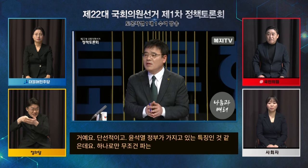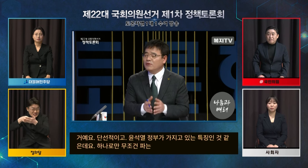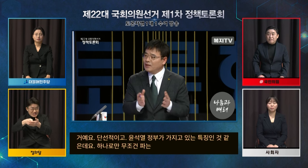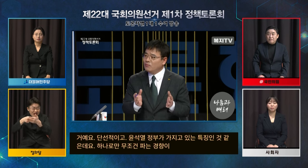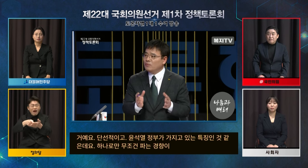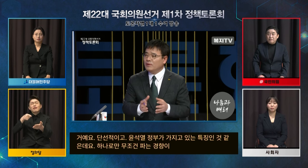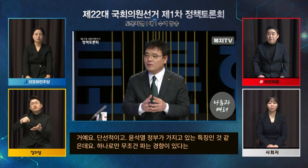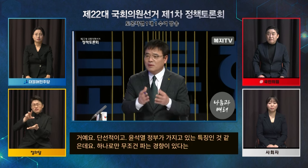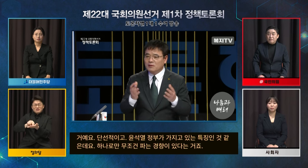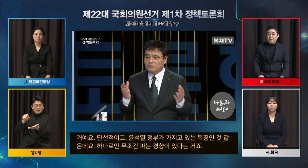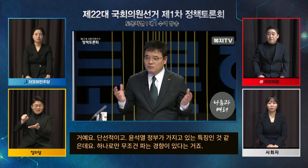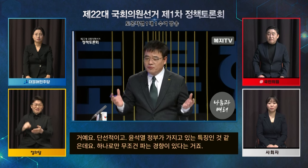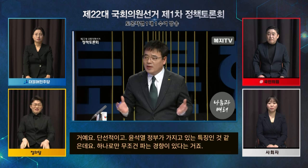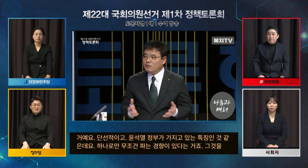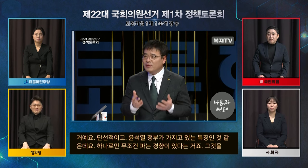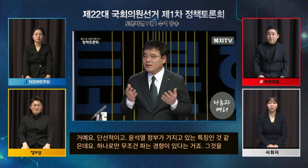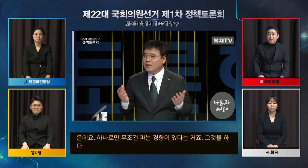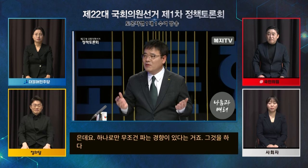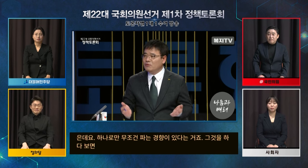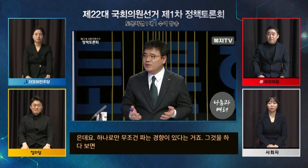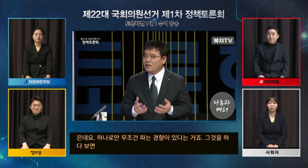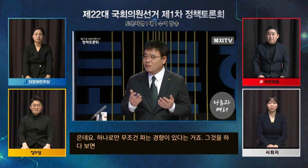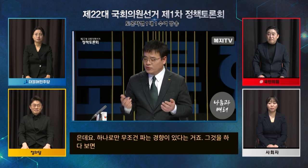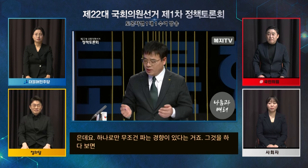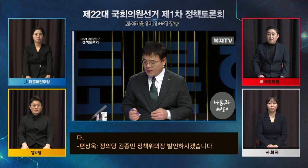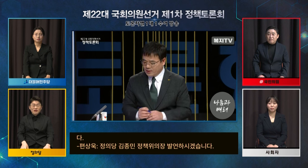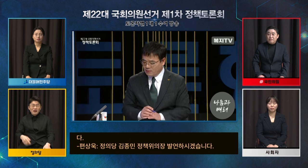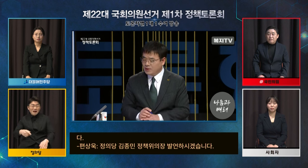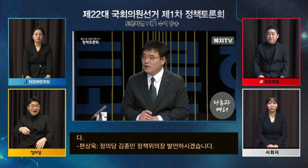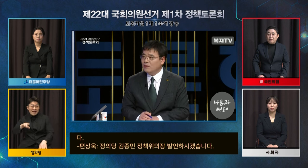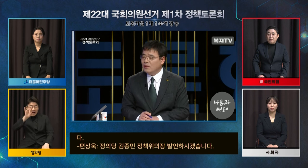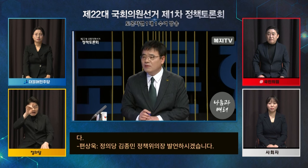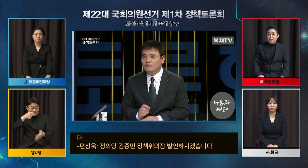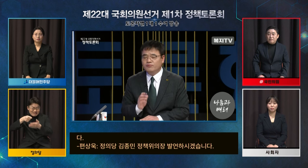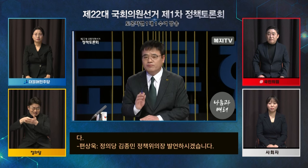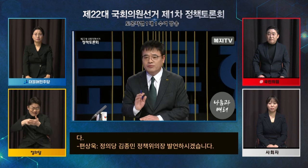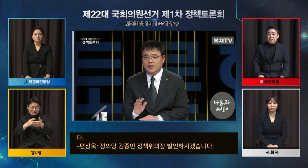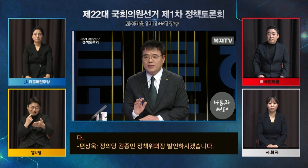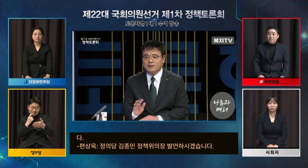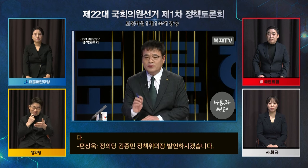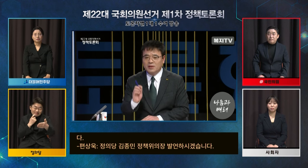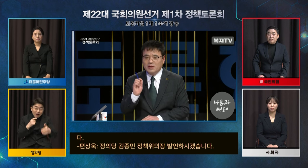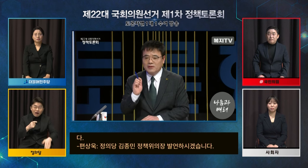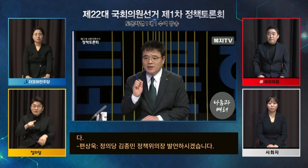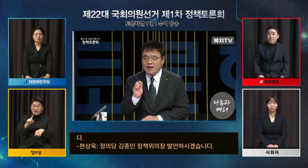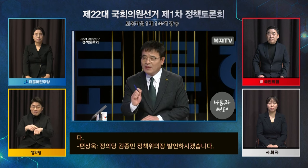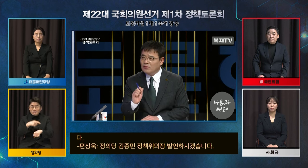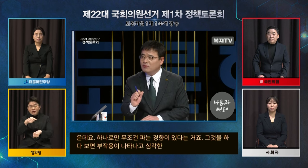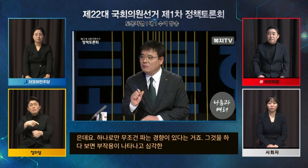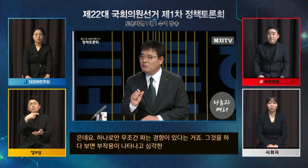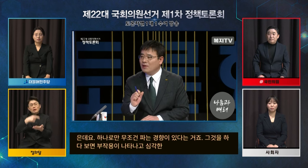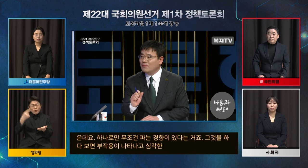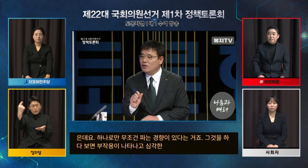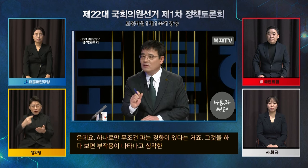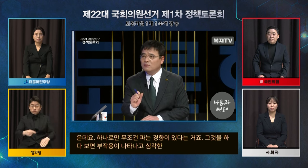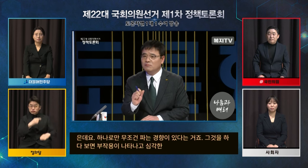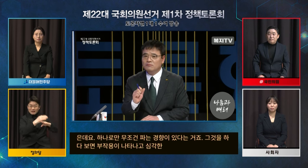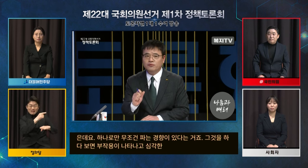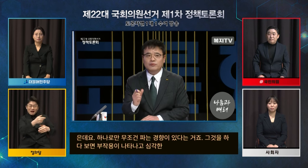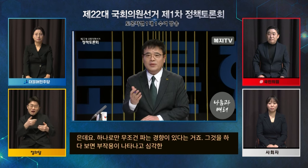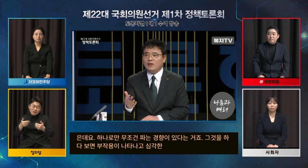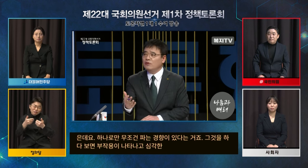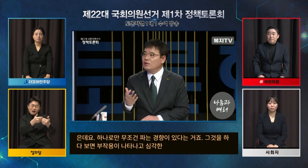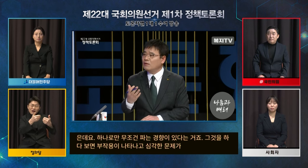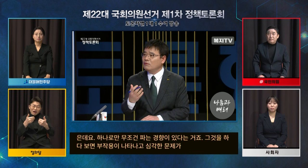그러면 그걸 하다 보면 부작용이 나타나고 심각한 문제가 발생합니다. 예를 들면 북에 대해서는 그렇게 강경율변도로 가면